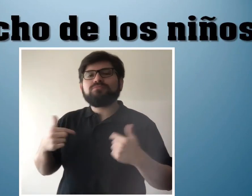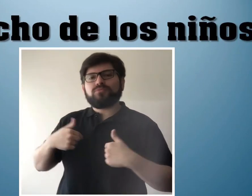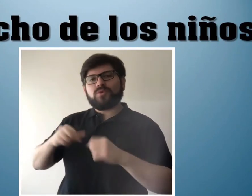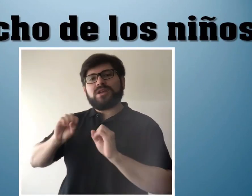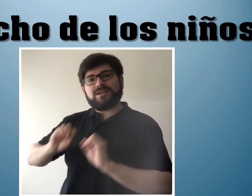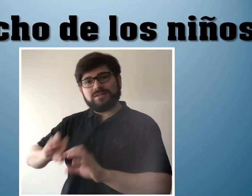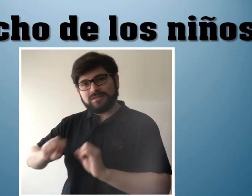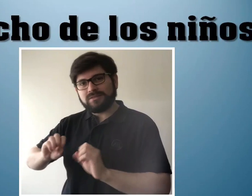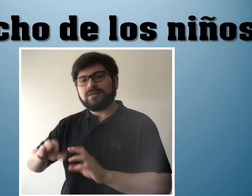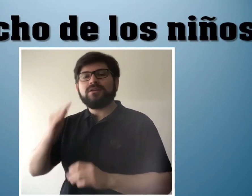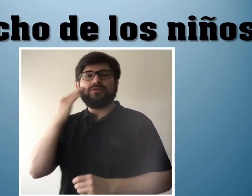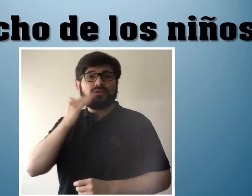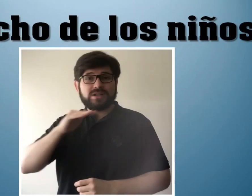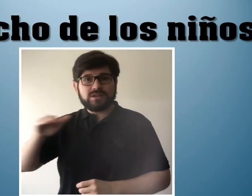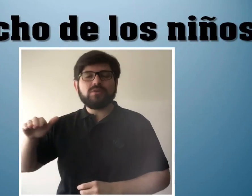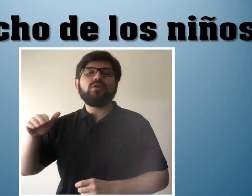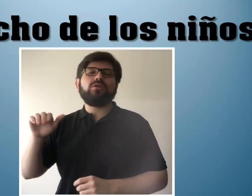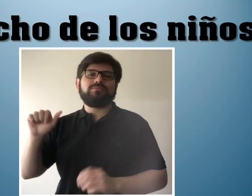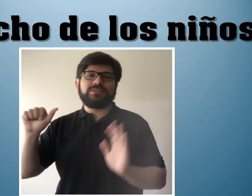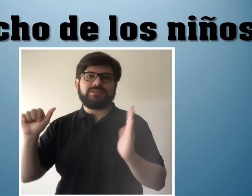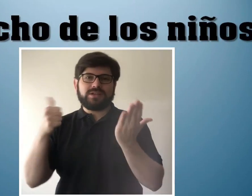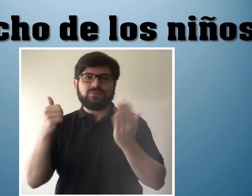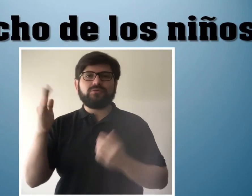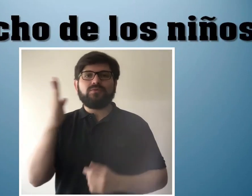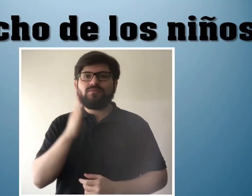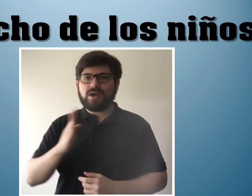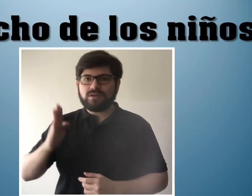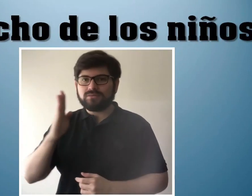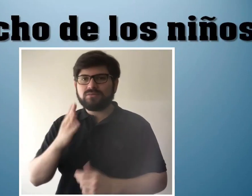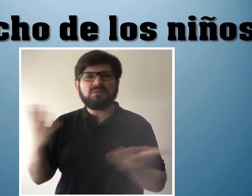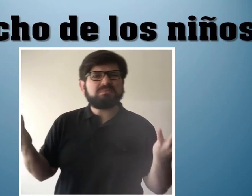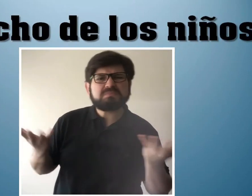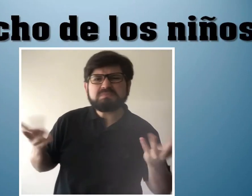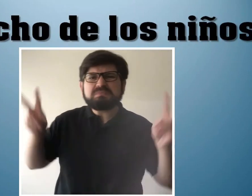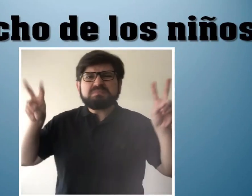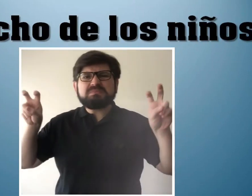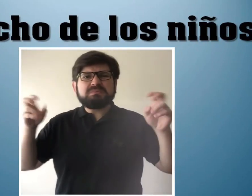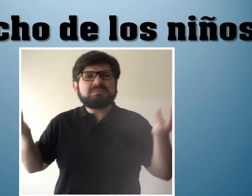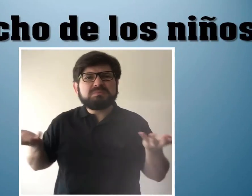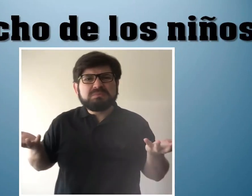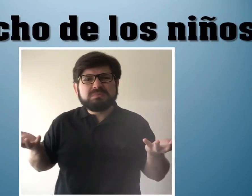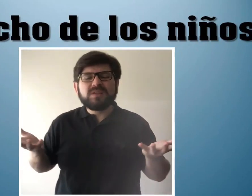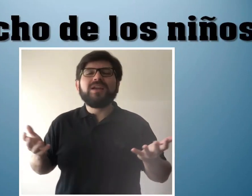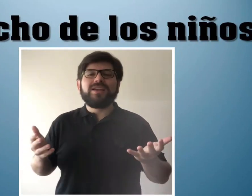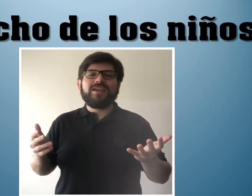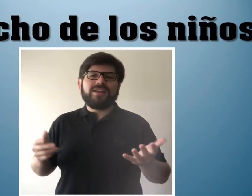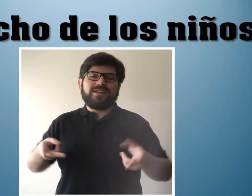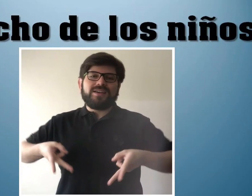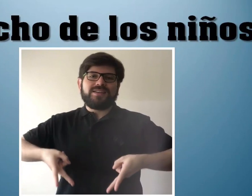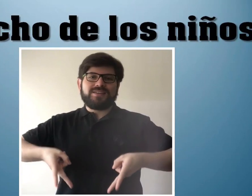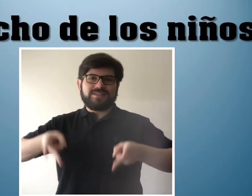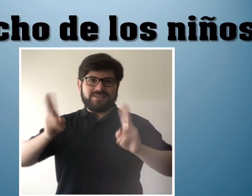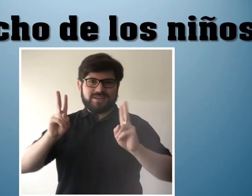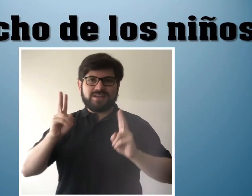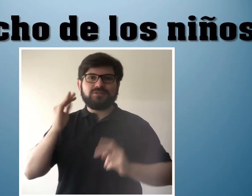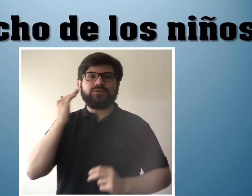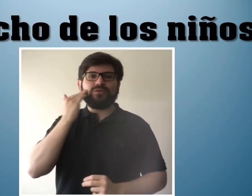Y le enseño a niños de sexto básico. ¿Sobre qué tema vamos a hablar hoy? Sobre los